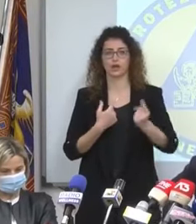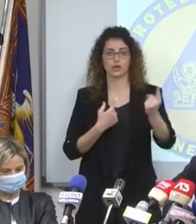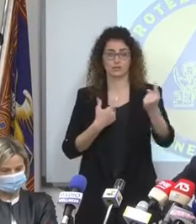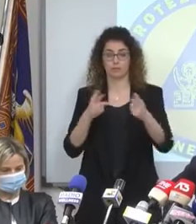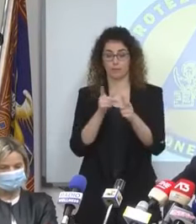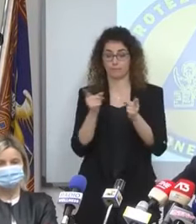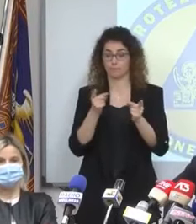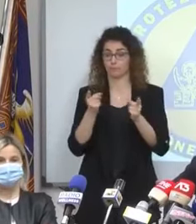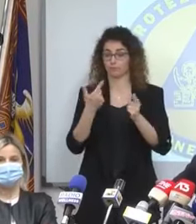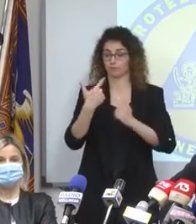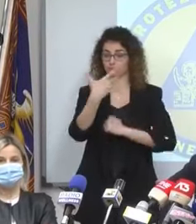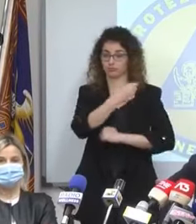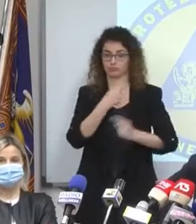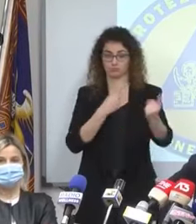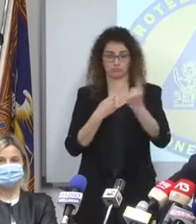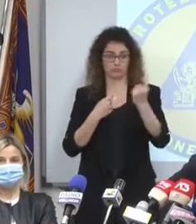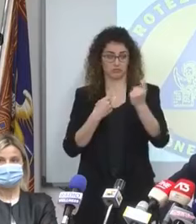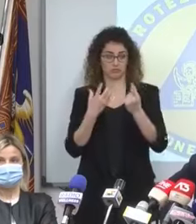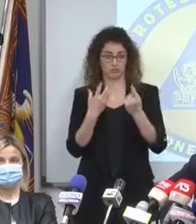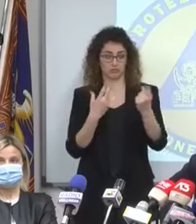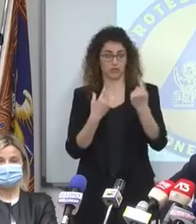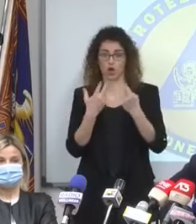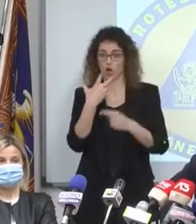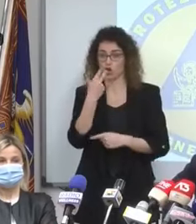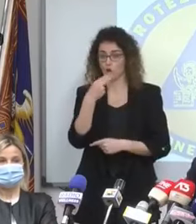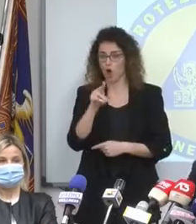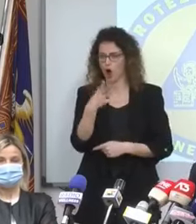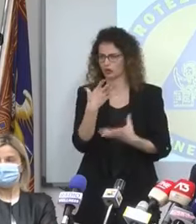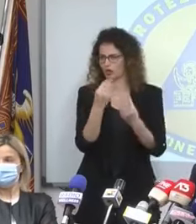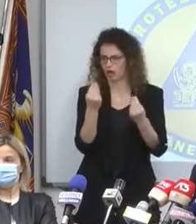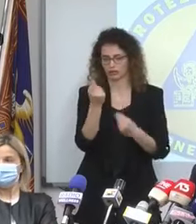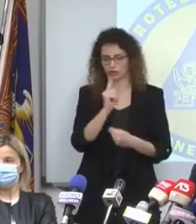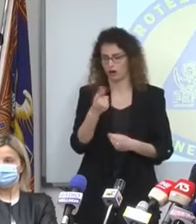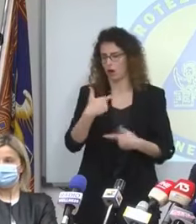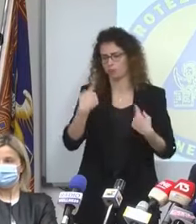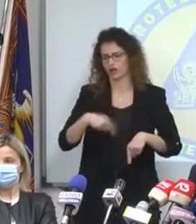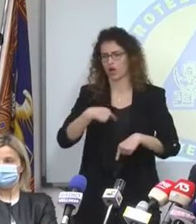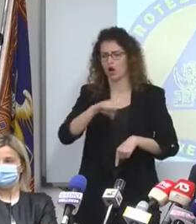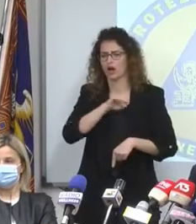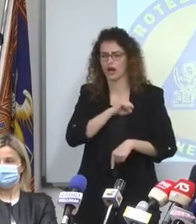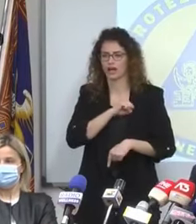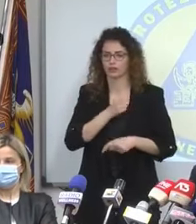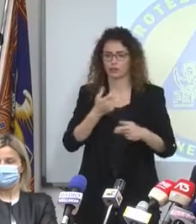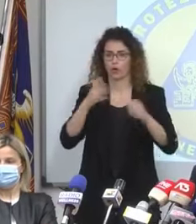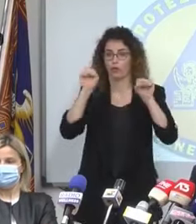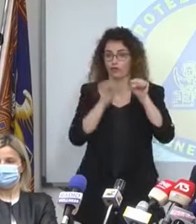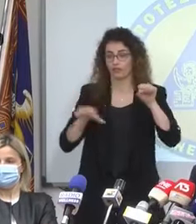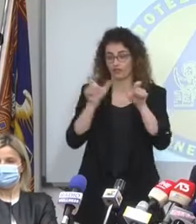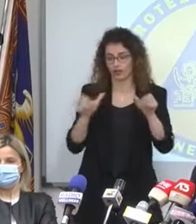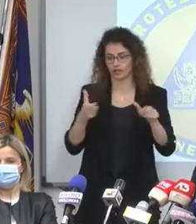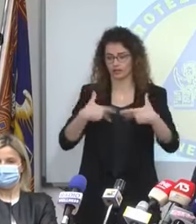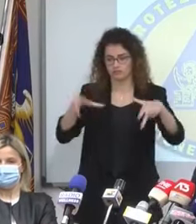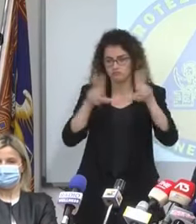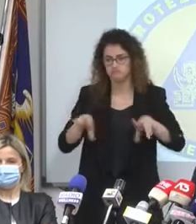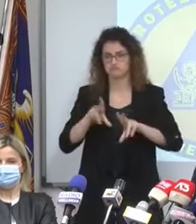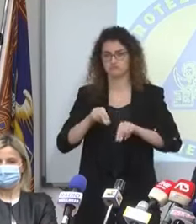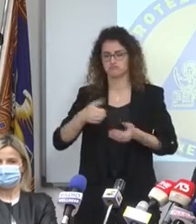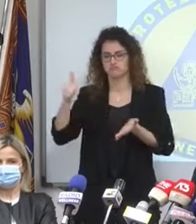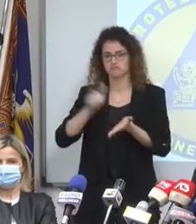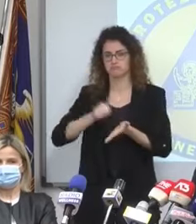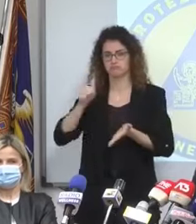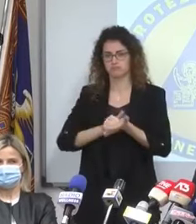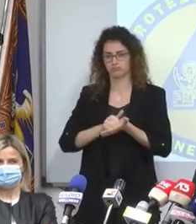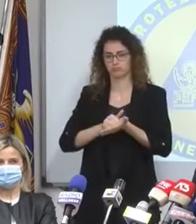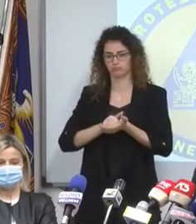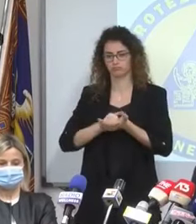sulle vaccinazioni, eh. Guardate, io penso che i veneti ancora una volta, come si può dire, fermi sul pezzo e